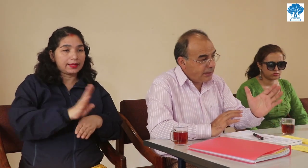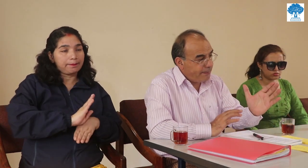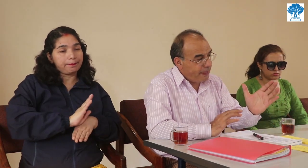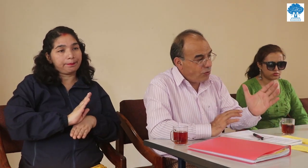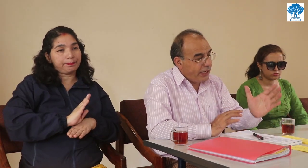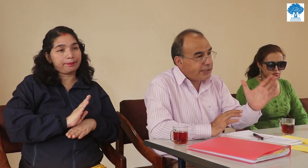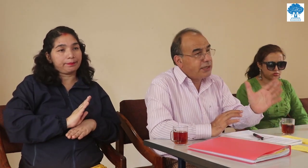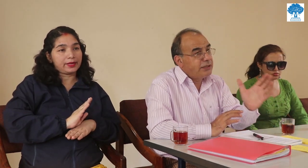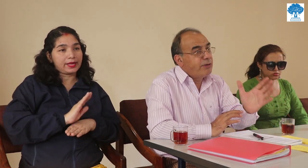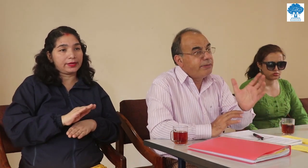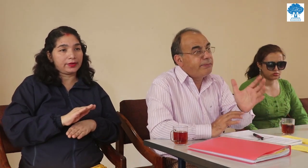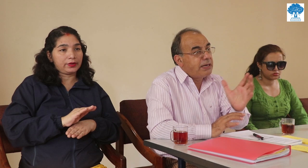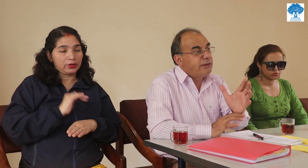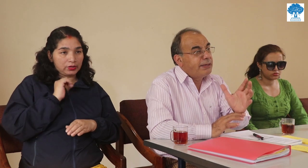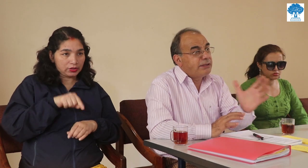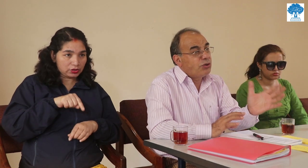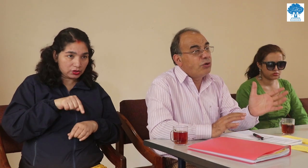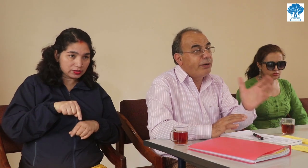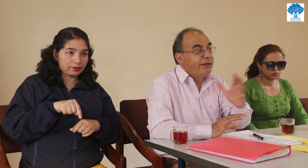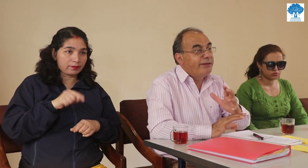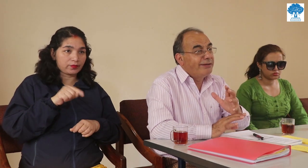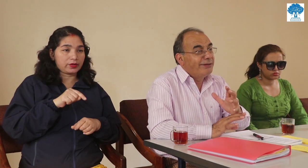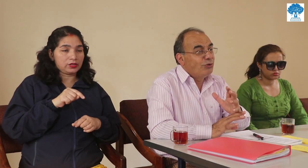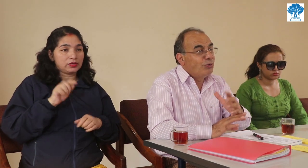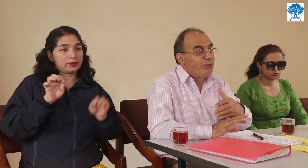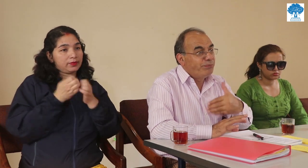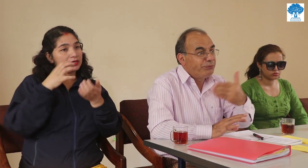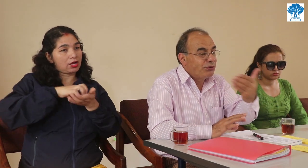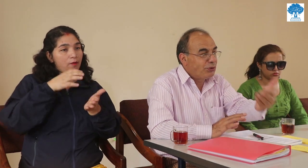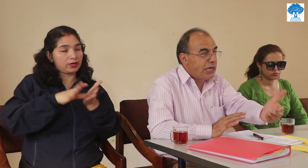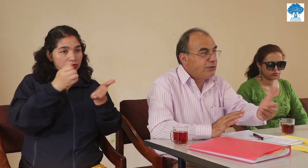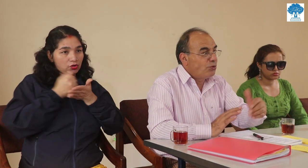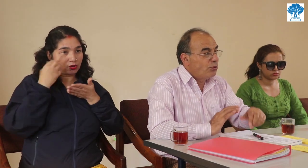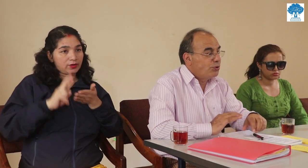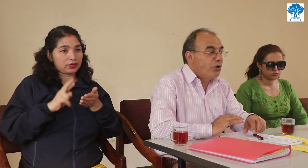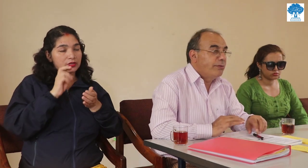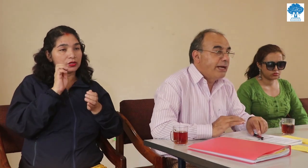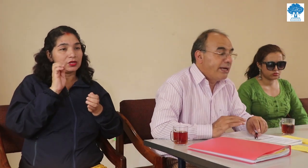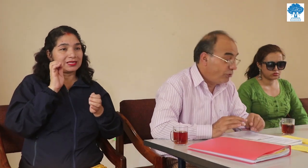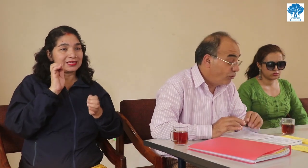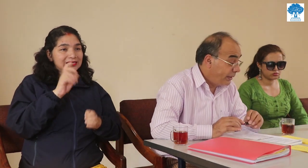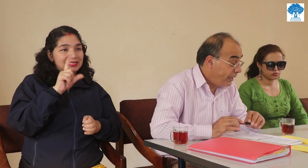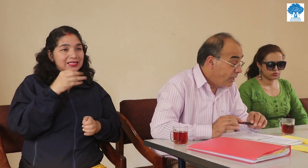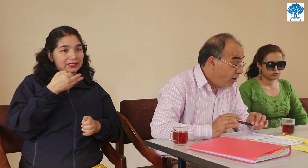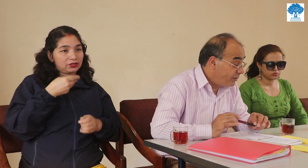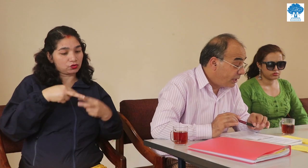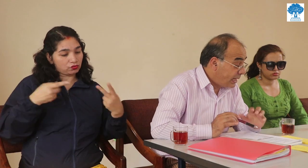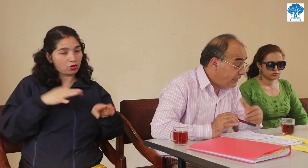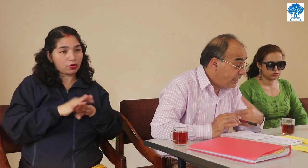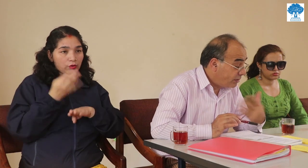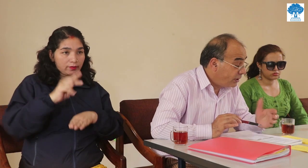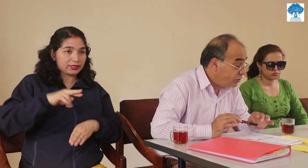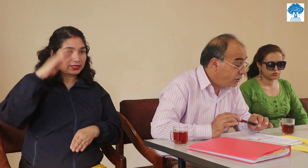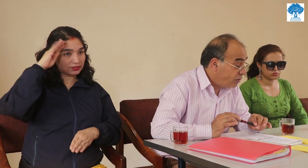चाहिँ यो एक्सटर्नल डेभलपमेन्ट पार्टनरबाट सहयोग भएर त्यो साधन स्रोतहरू सहयोग भएर आएको थियो भने अब